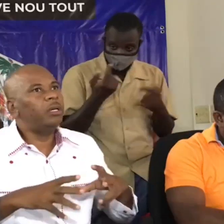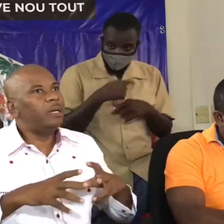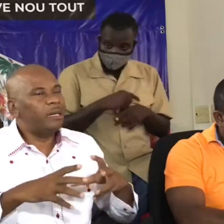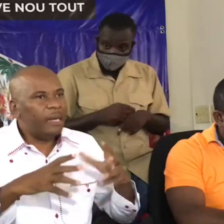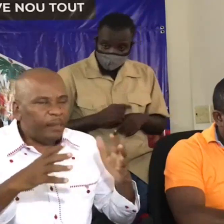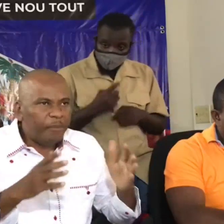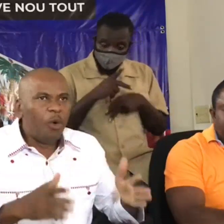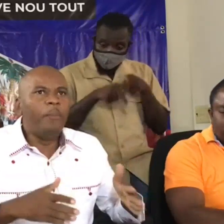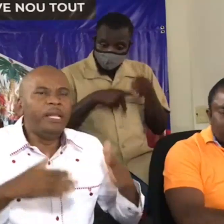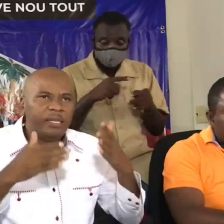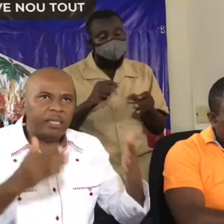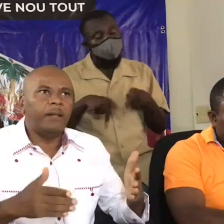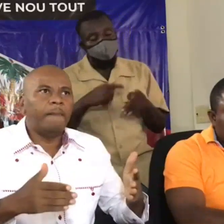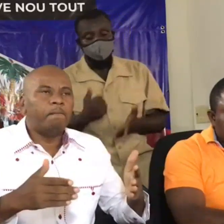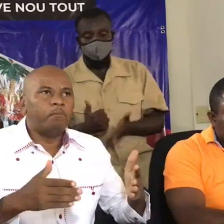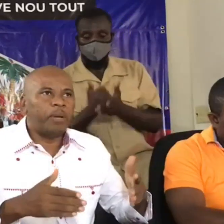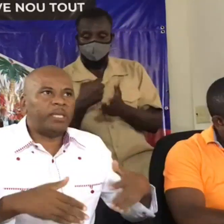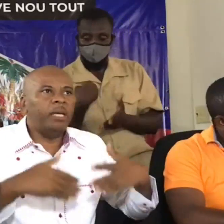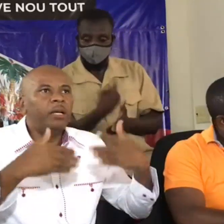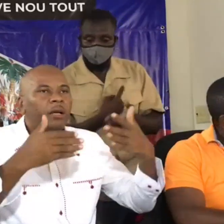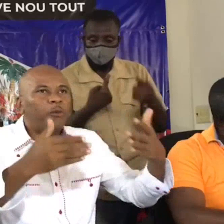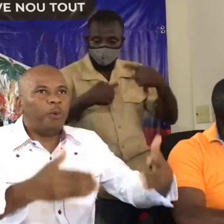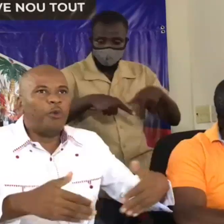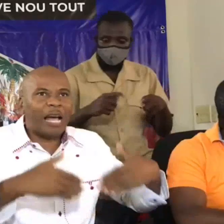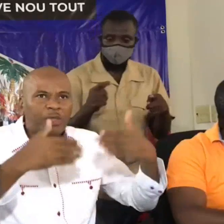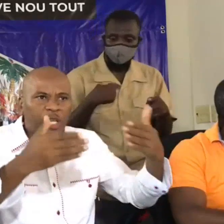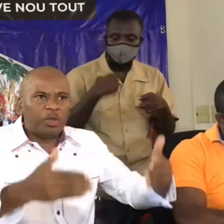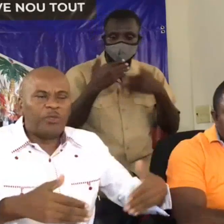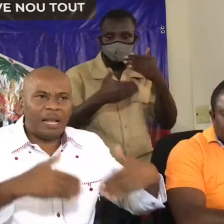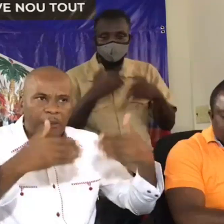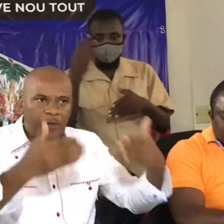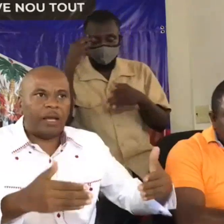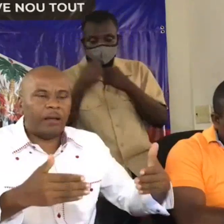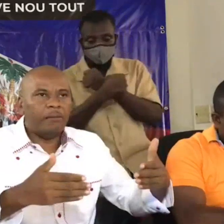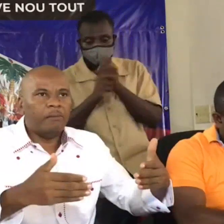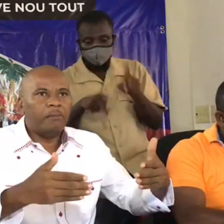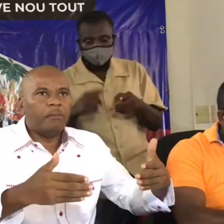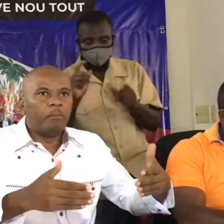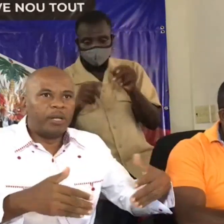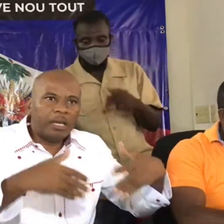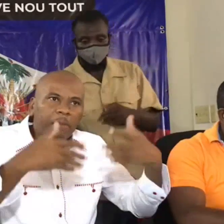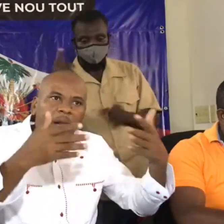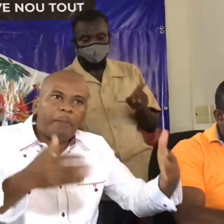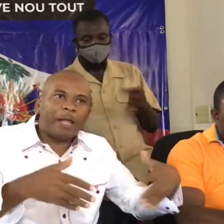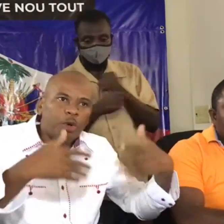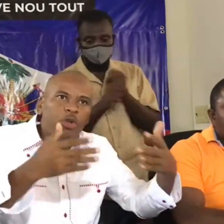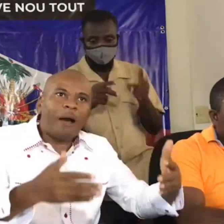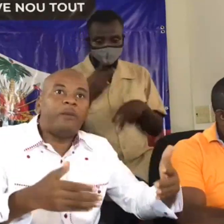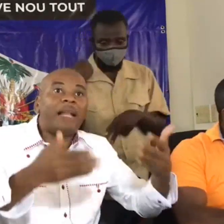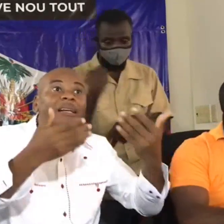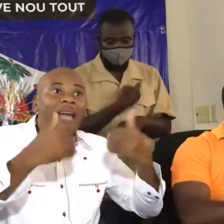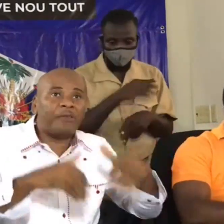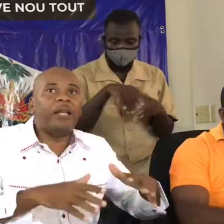de rester mobilisée. Parce que la provocation que Jovenel a fait là, pendant que Blanc patron